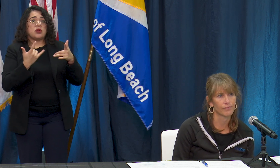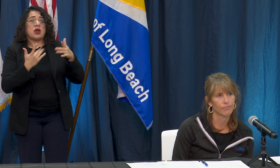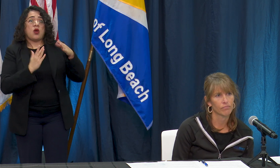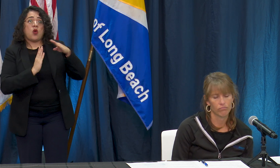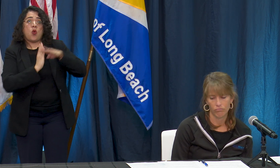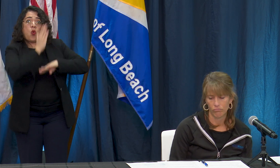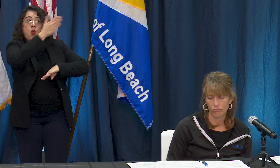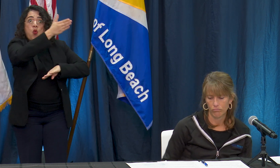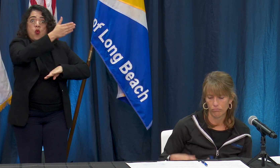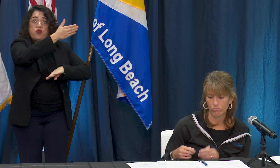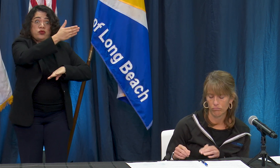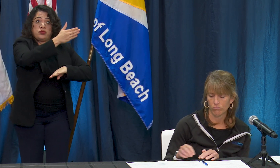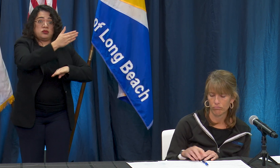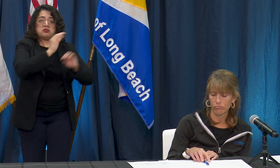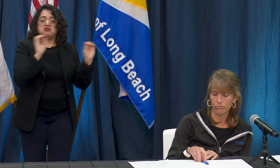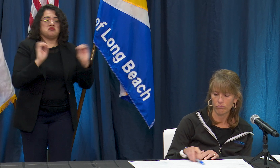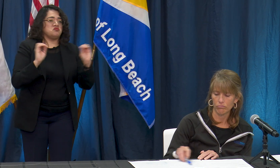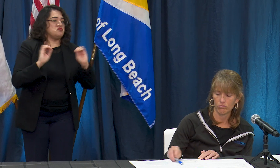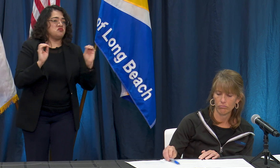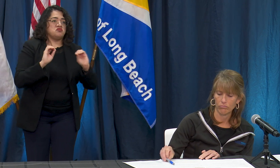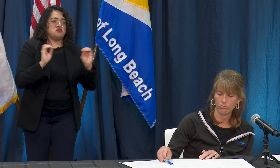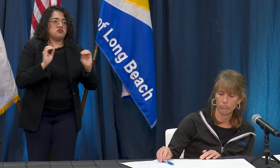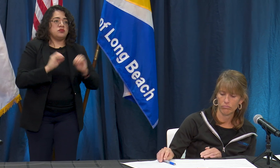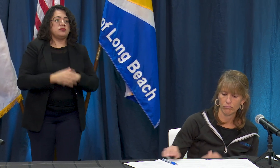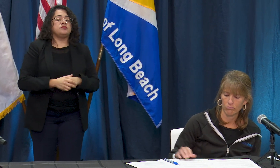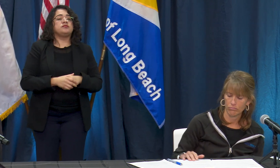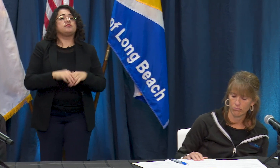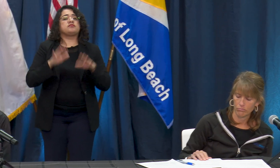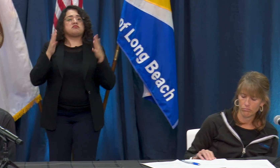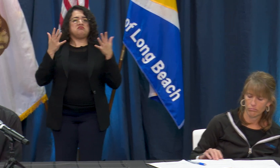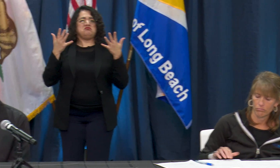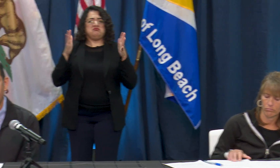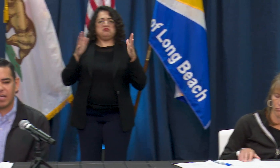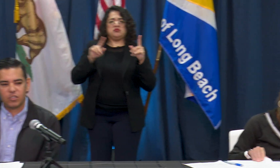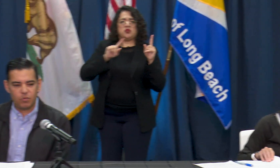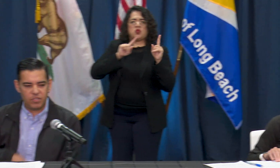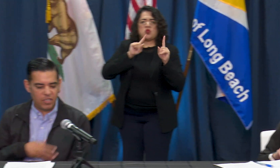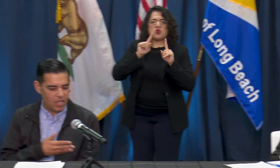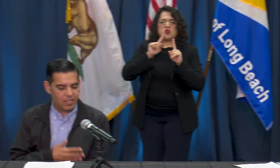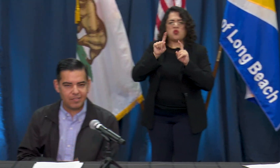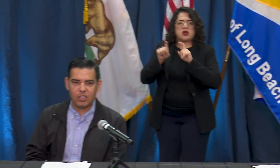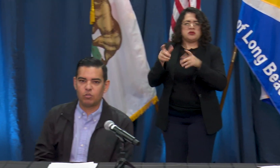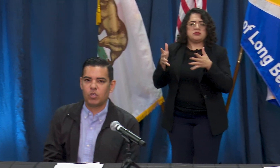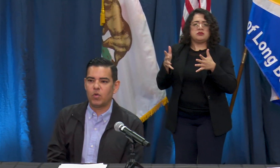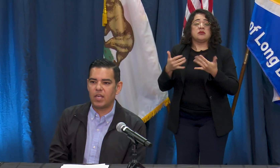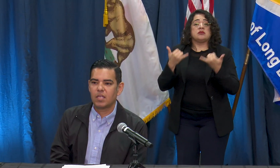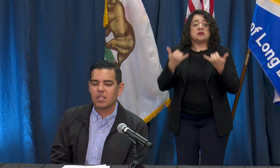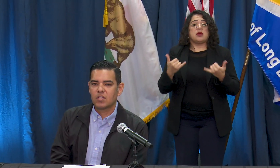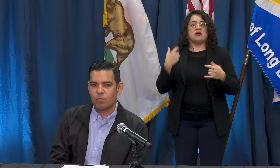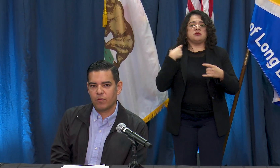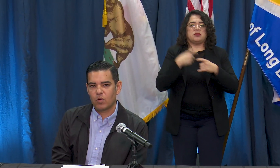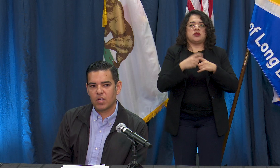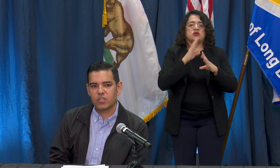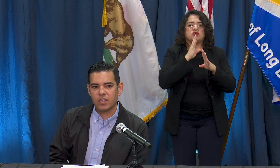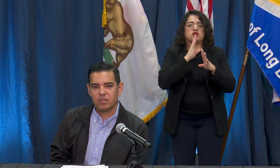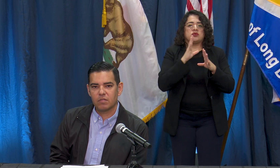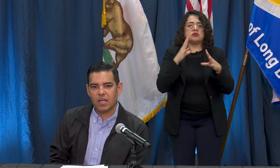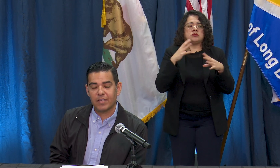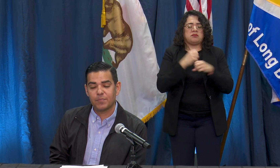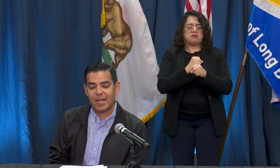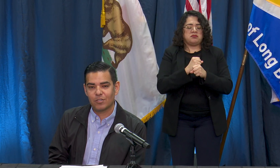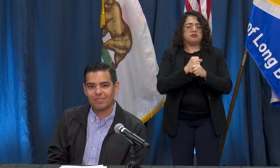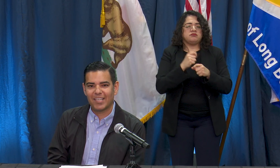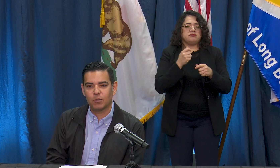situation. Great. That concludes our questions for today. Thank you. And now we're going to have Teresa Ayala Castillo do a summary for us